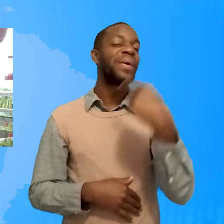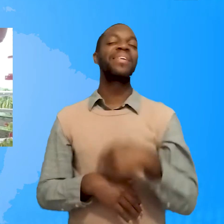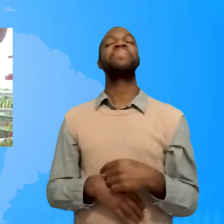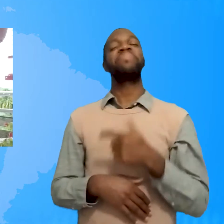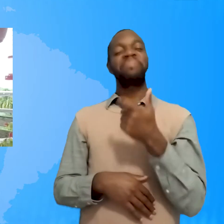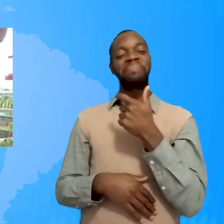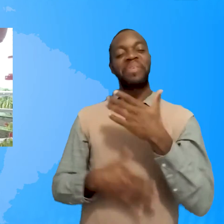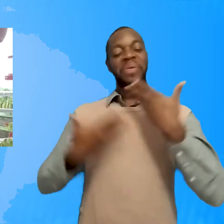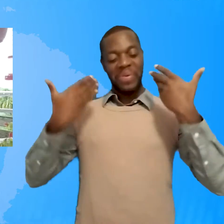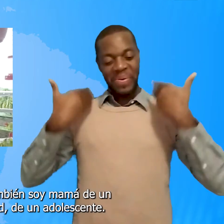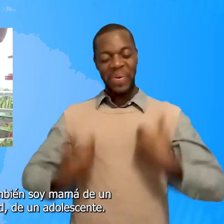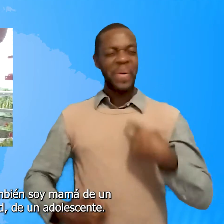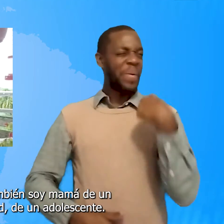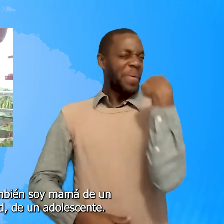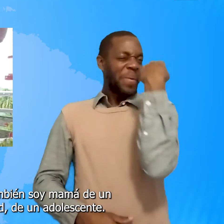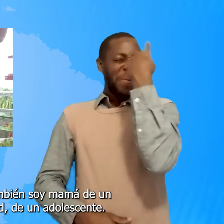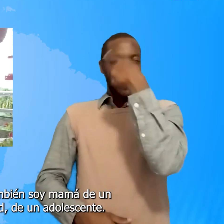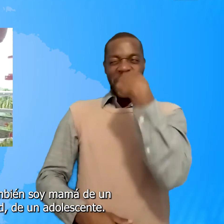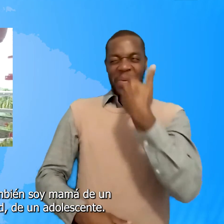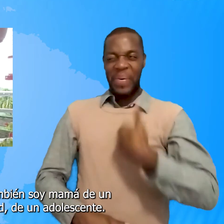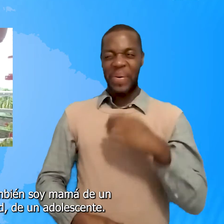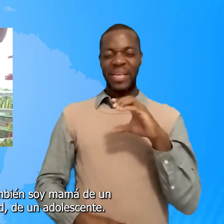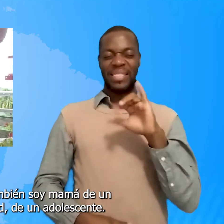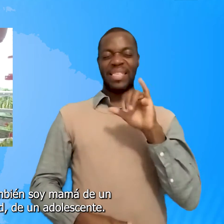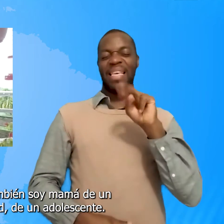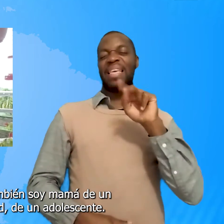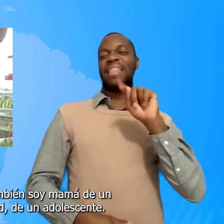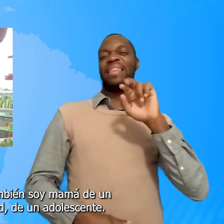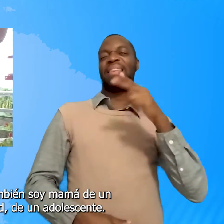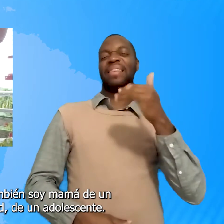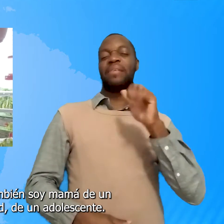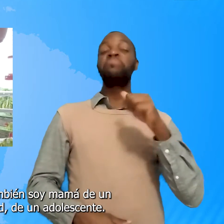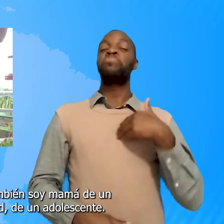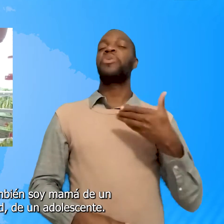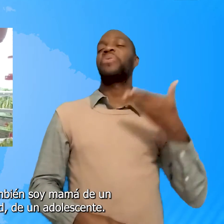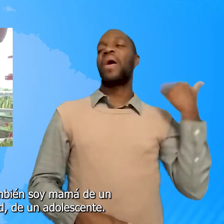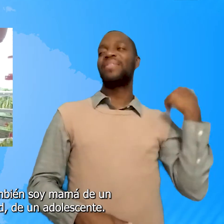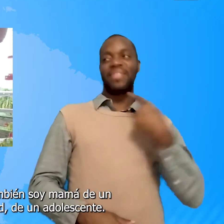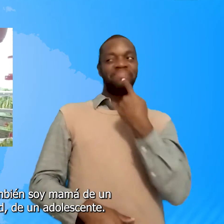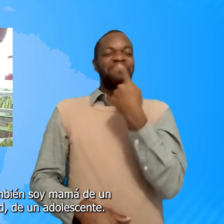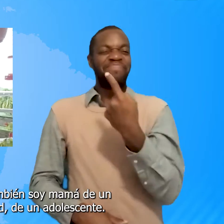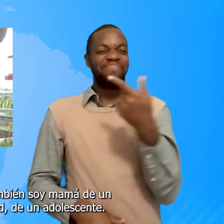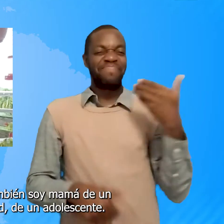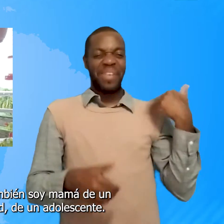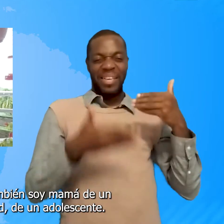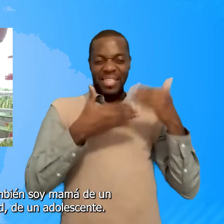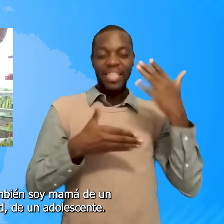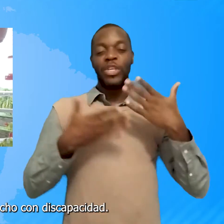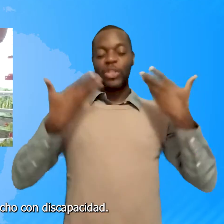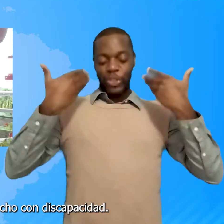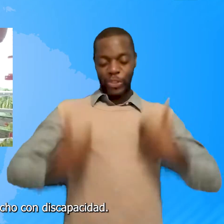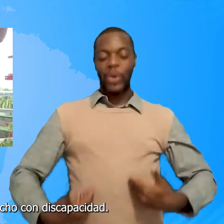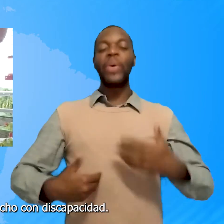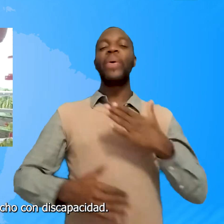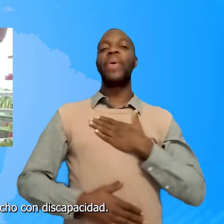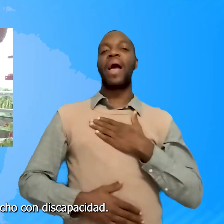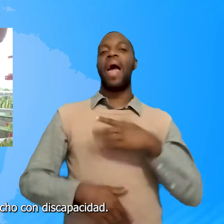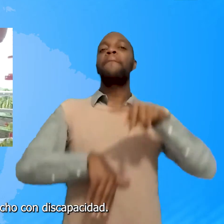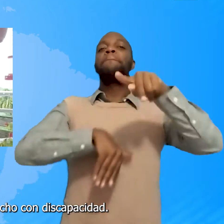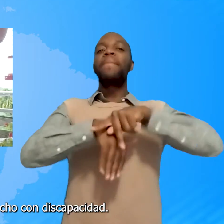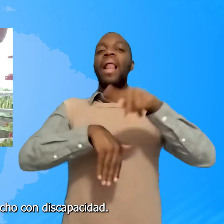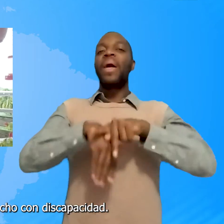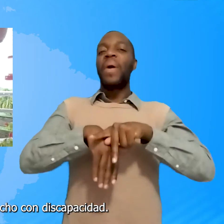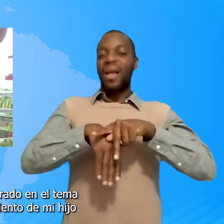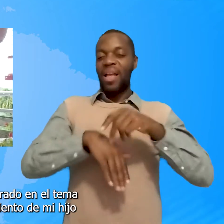orgullo. Con mucho orgullo también soy mamá de un niño con discapacidad, de un adolescente, ahora ya es un muchacho